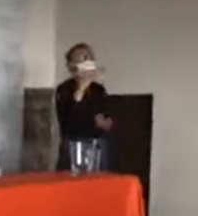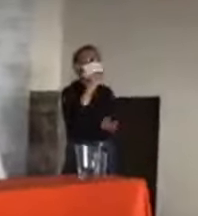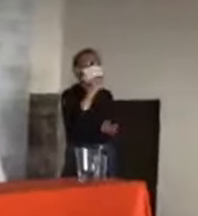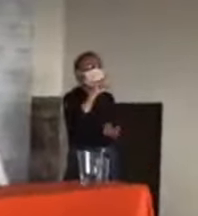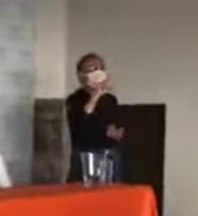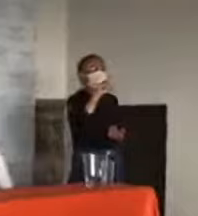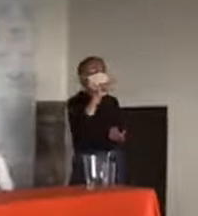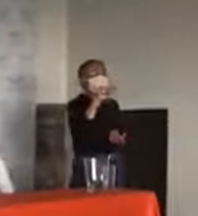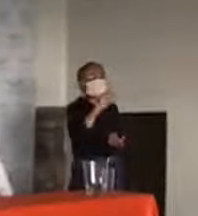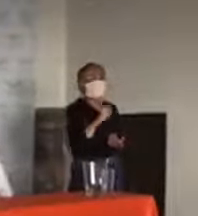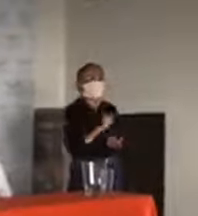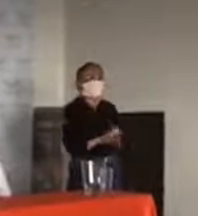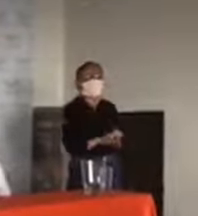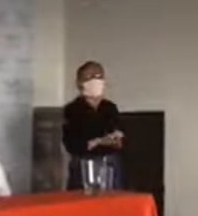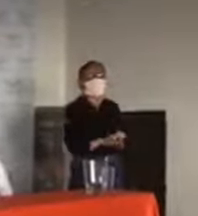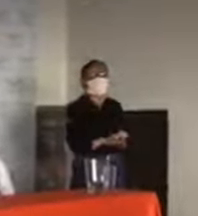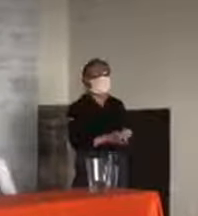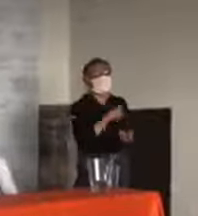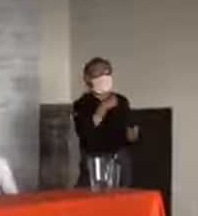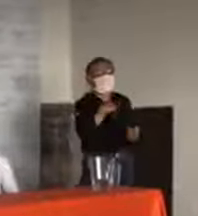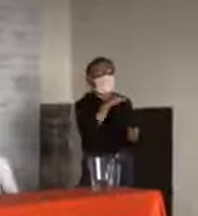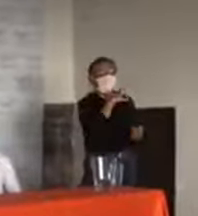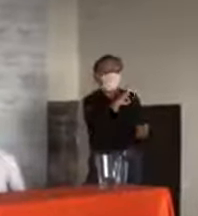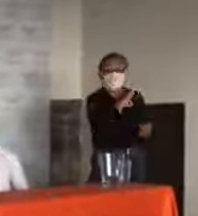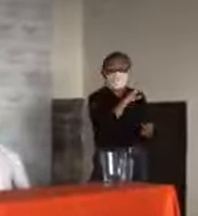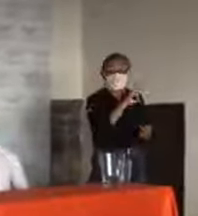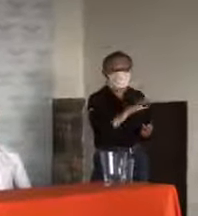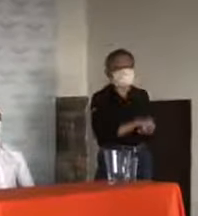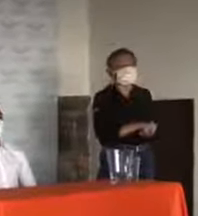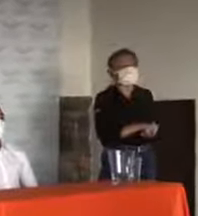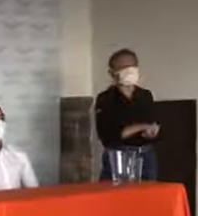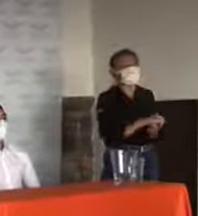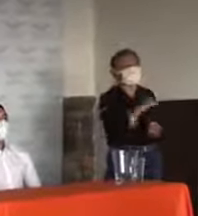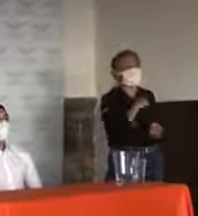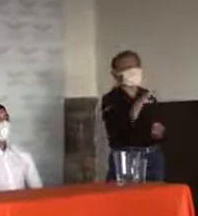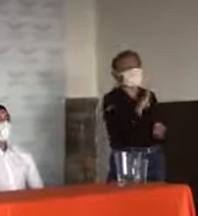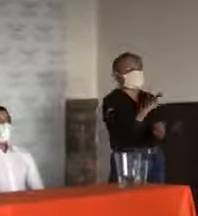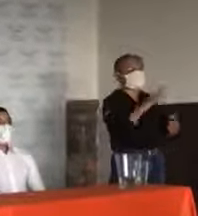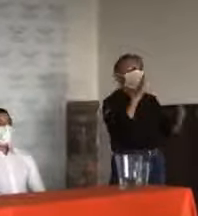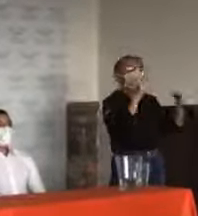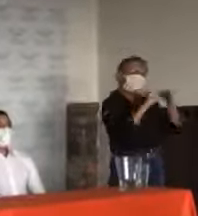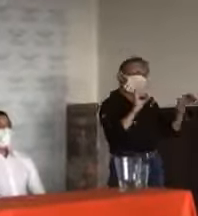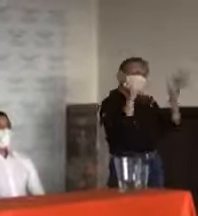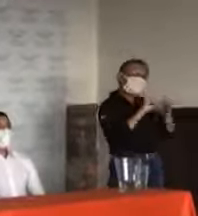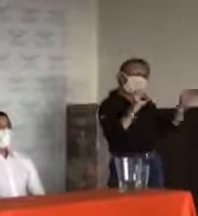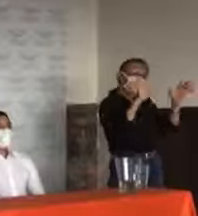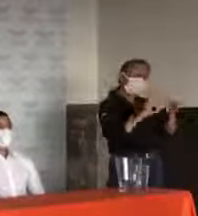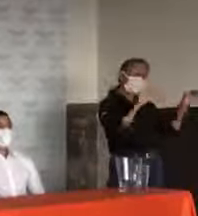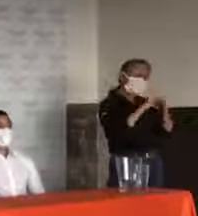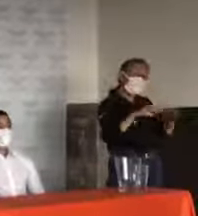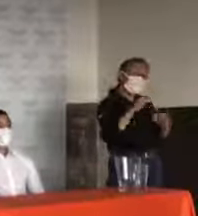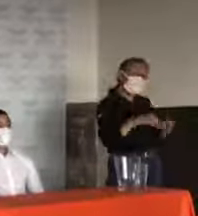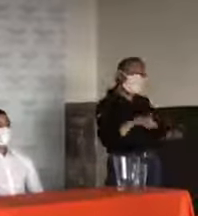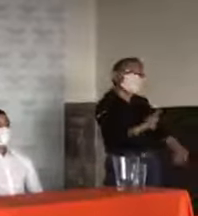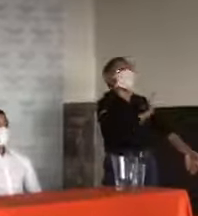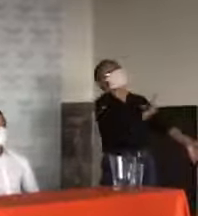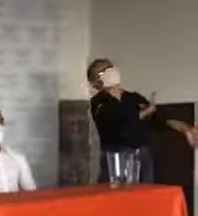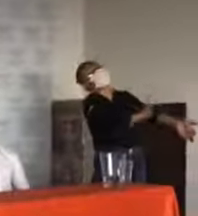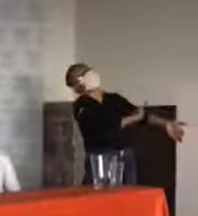Yo me podría pasar de verdad todo el día, se lo digo con sinceridad, hablando de Pastora. No nos alcanzaría el